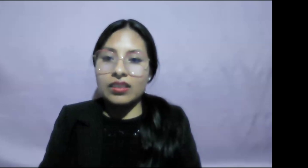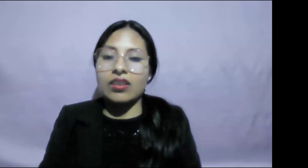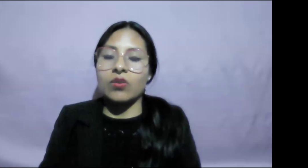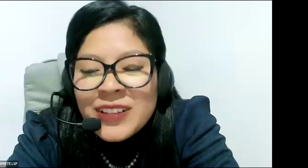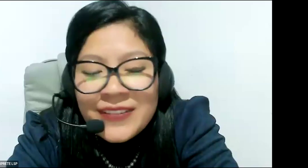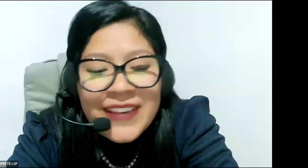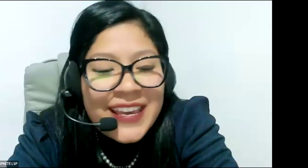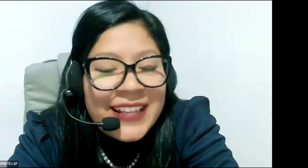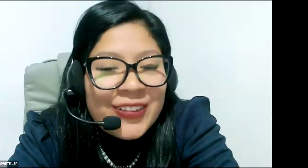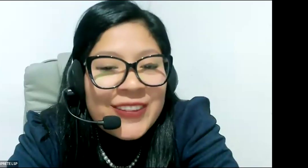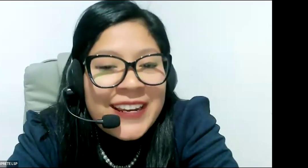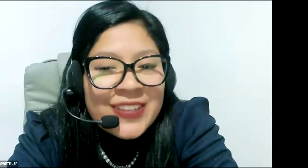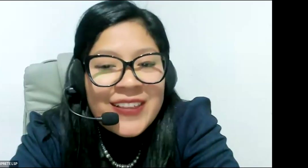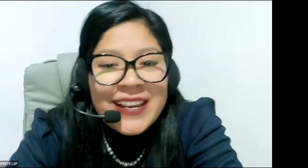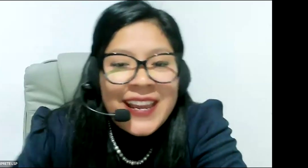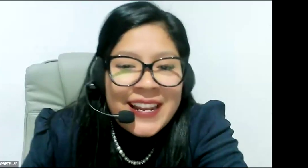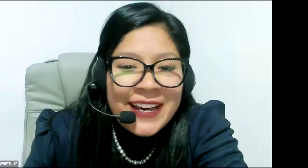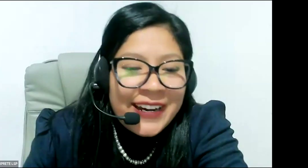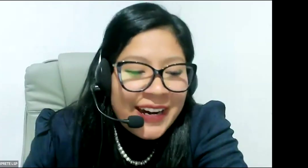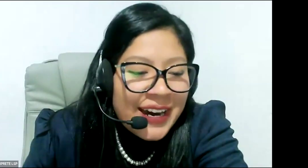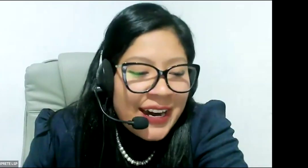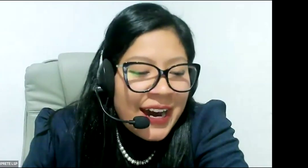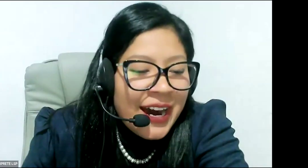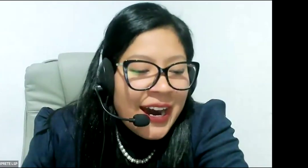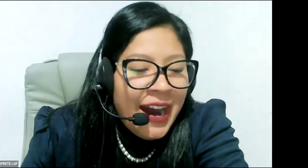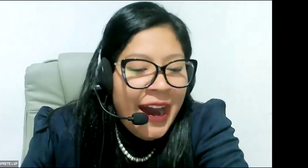Daniela muy bien Dónde nació